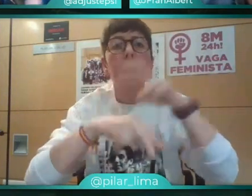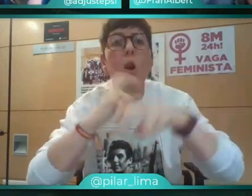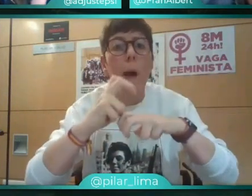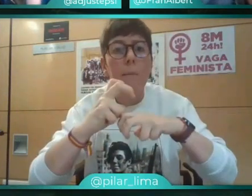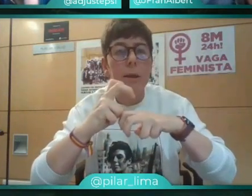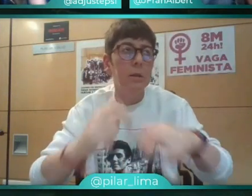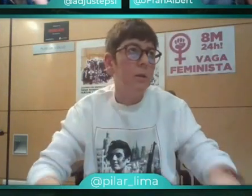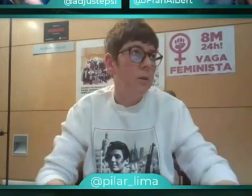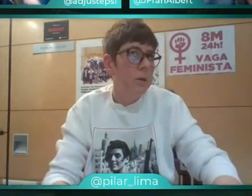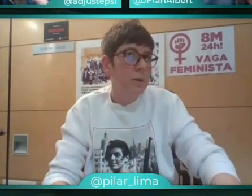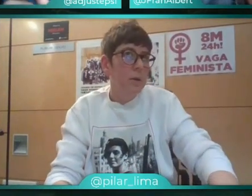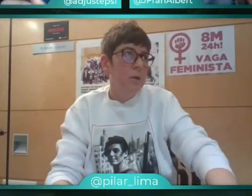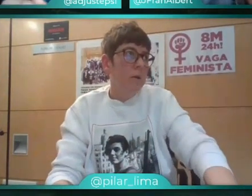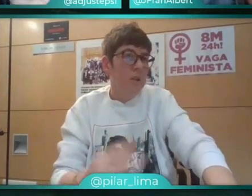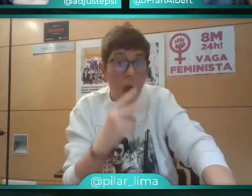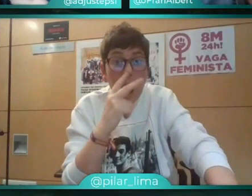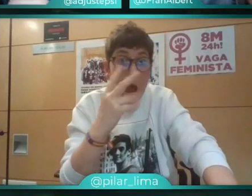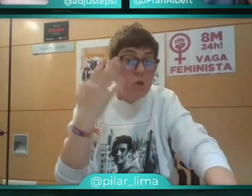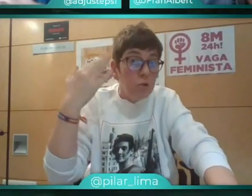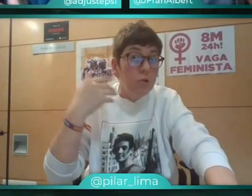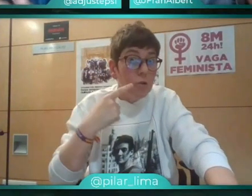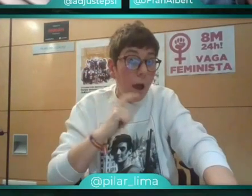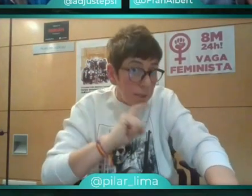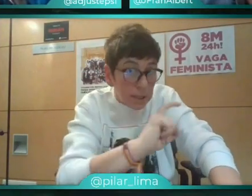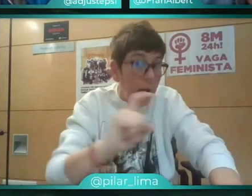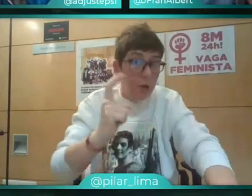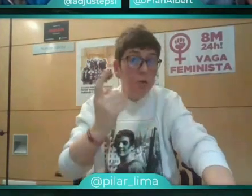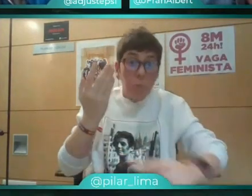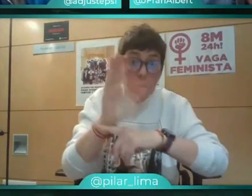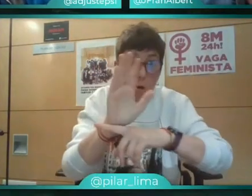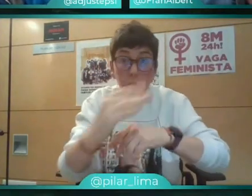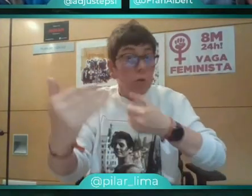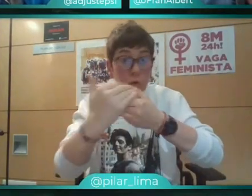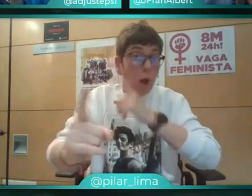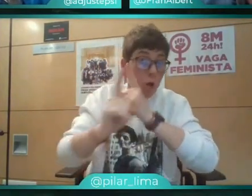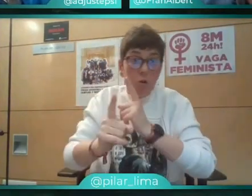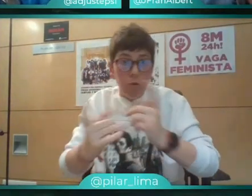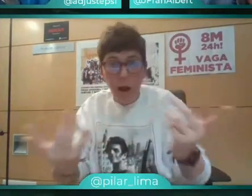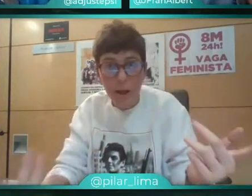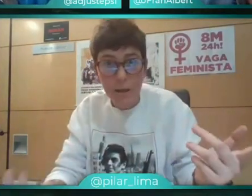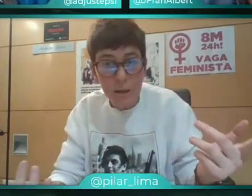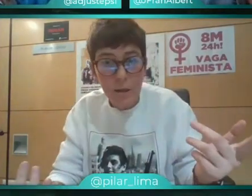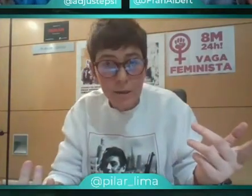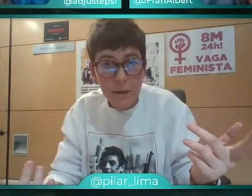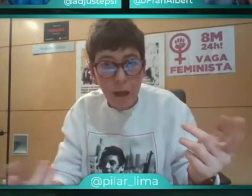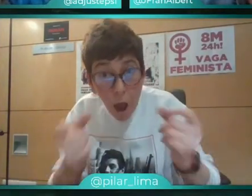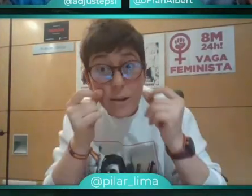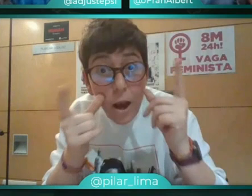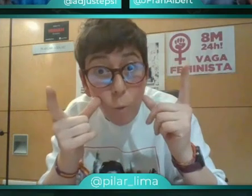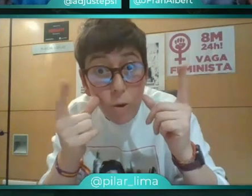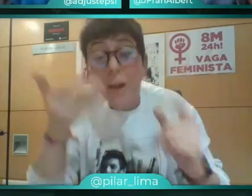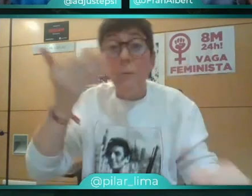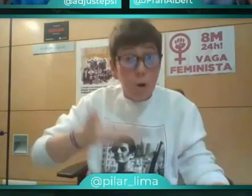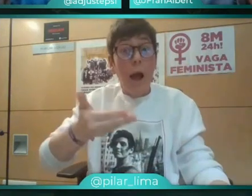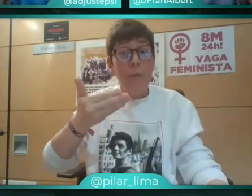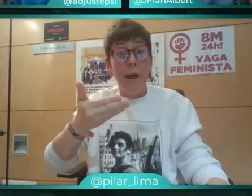sí tenemos que avanzar en la renovables y cuántos años llevamos diciendo esto y proponiéndolo y nos puedan